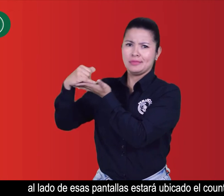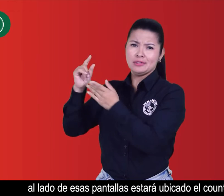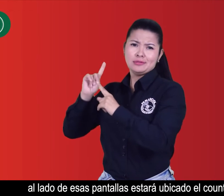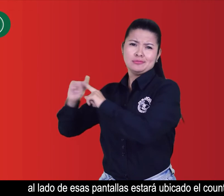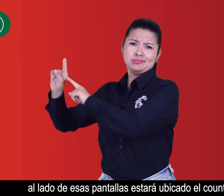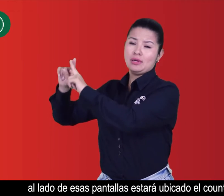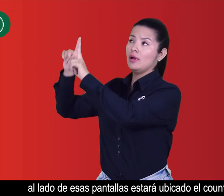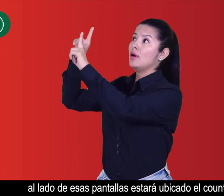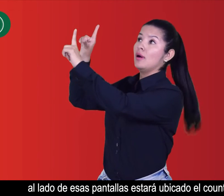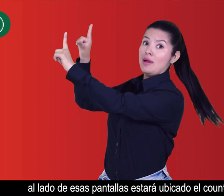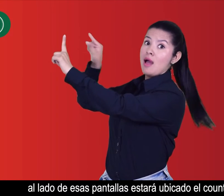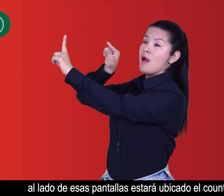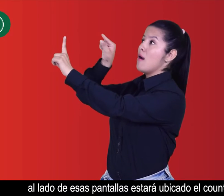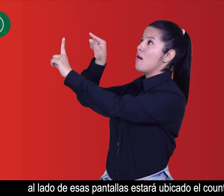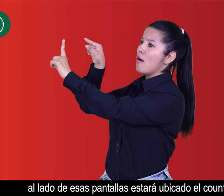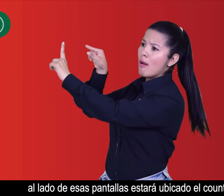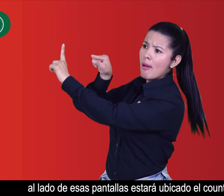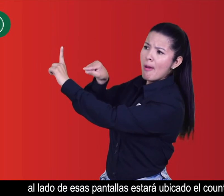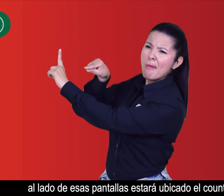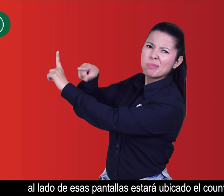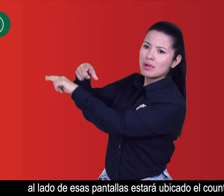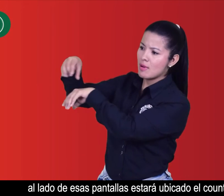Al lado de esas pantallas estará ubicado el counter.